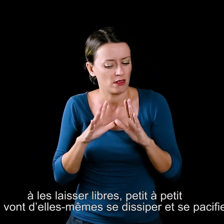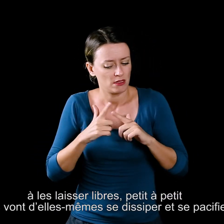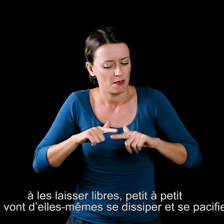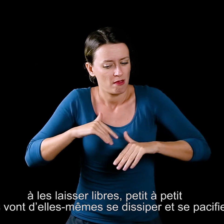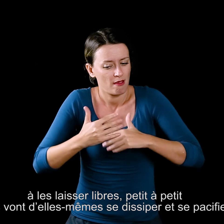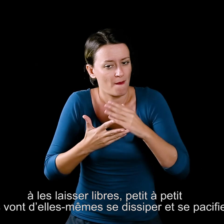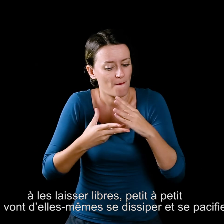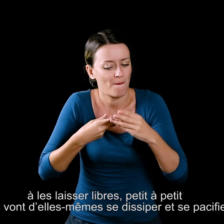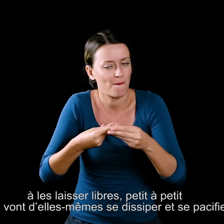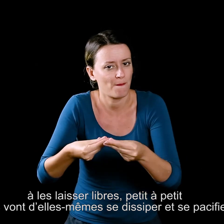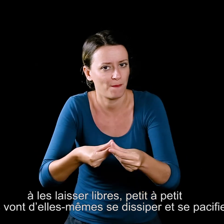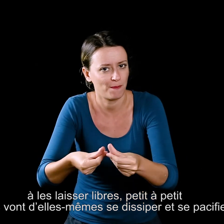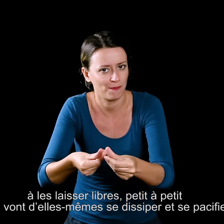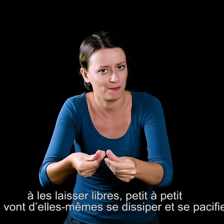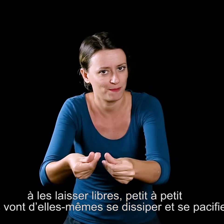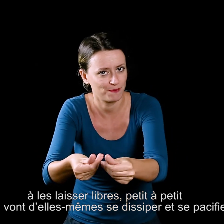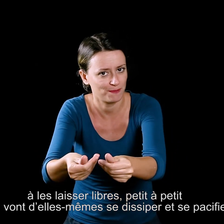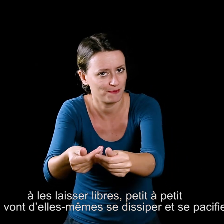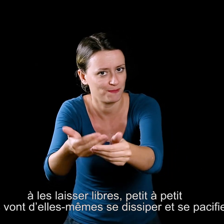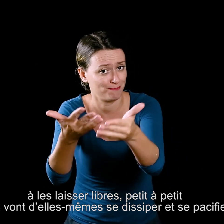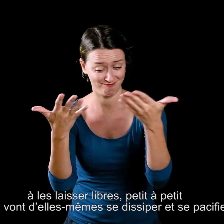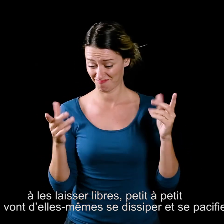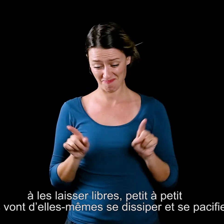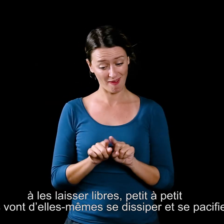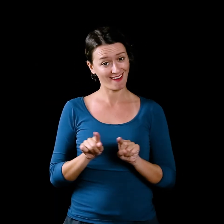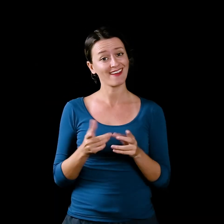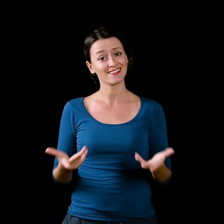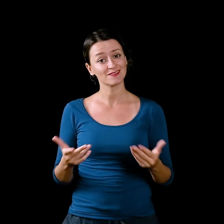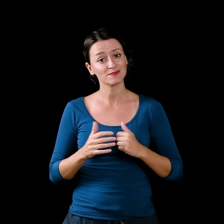elles vont d'elles-mêmes se dissiper et se pacifier.